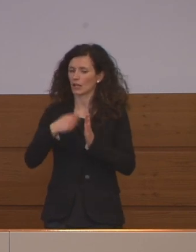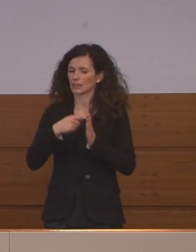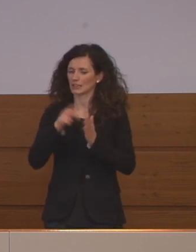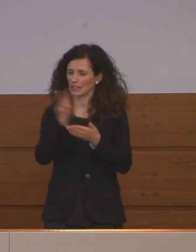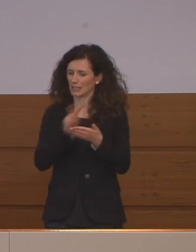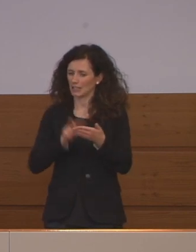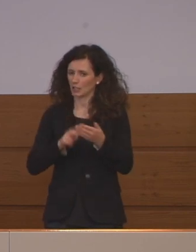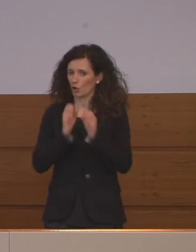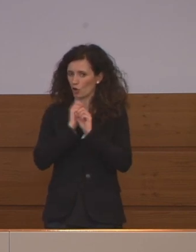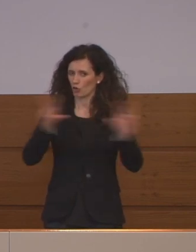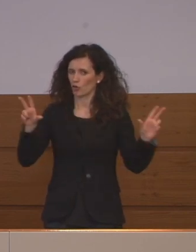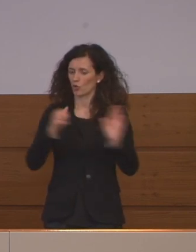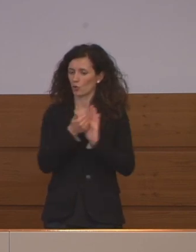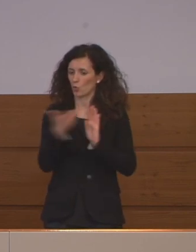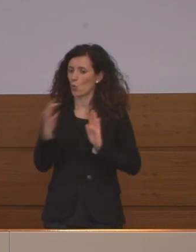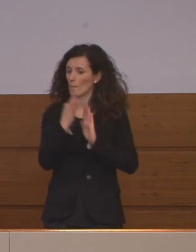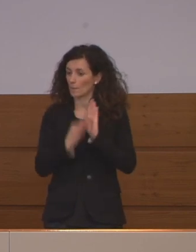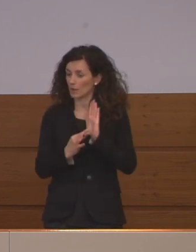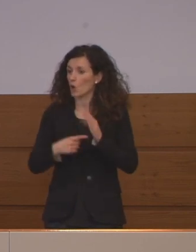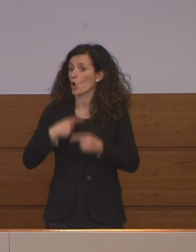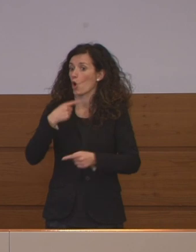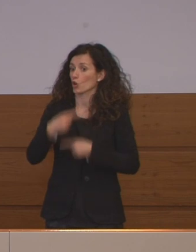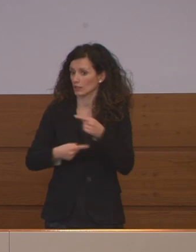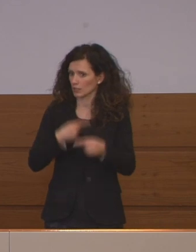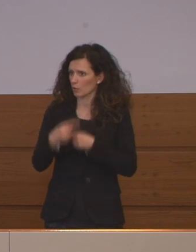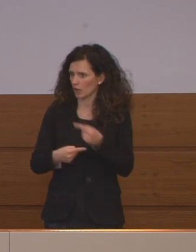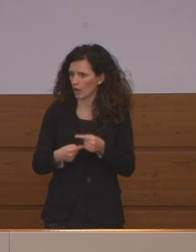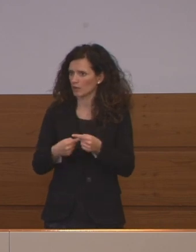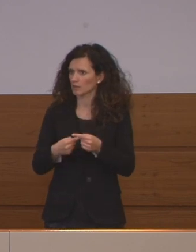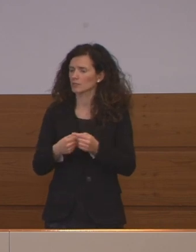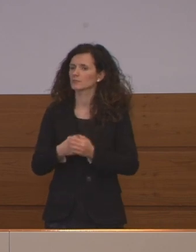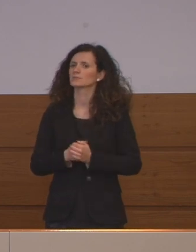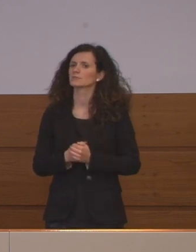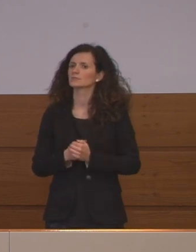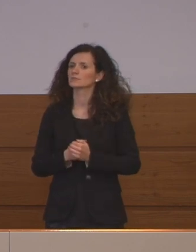dei numeri e continuerà nei prossimi giorni